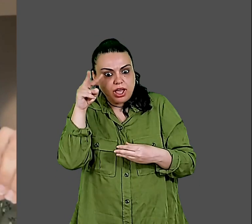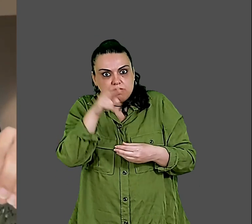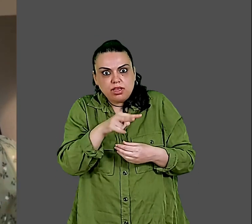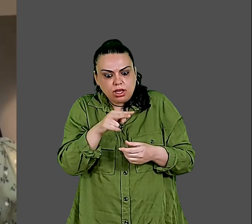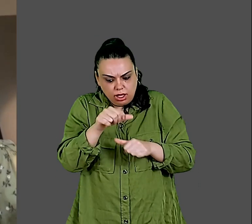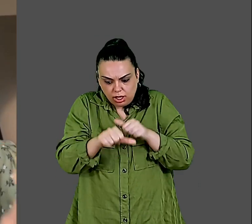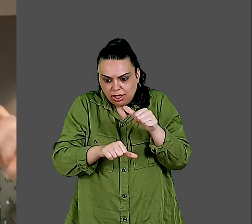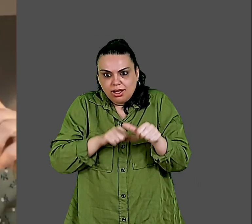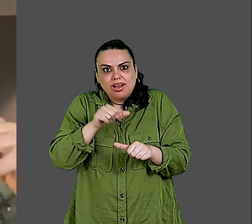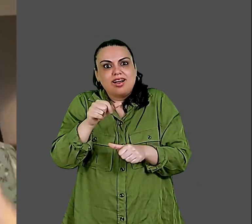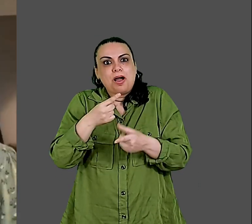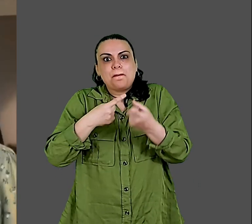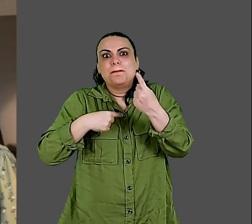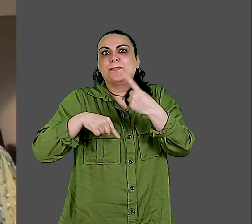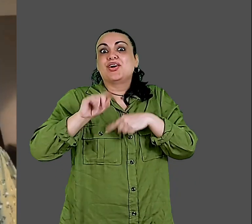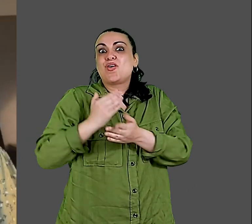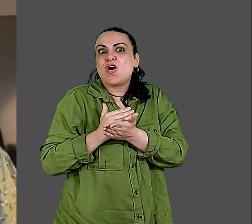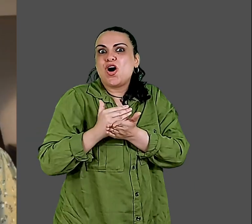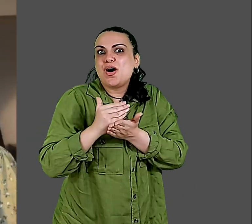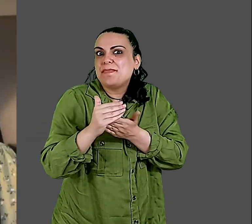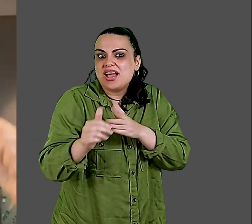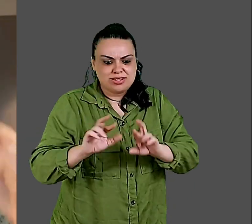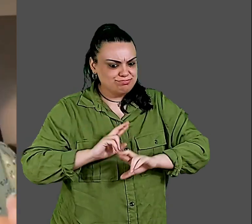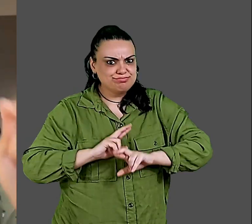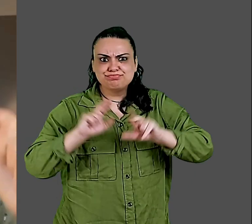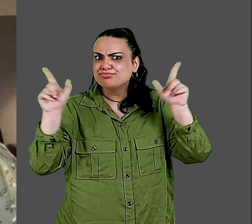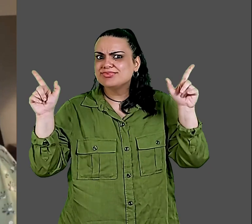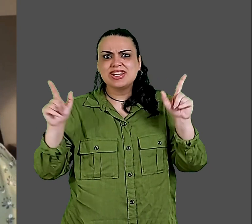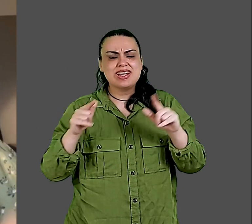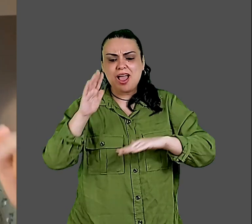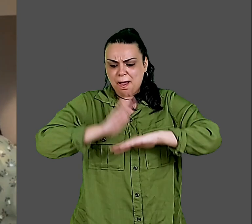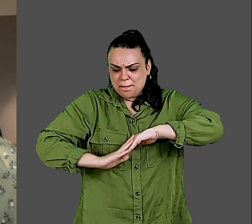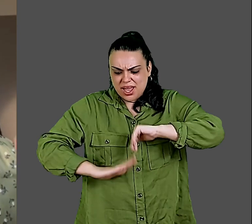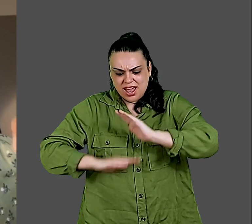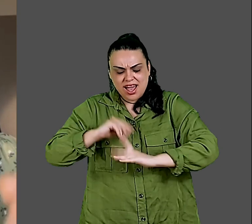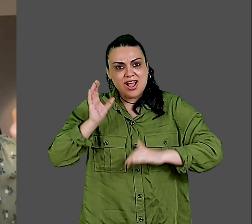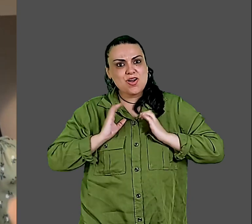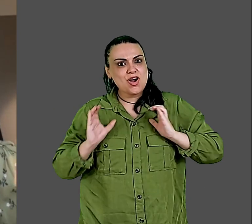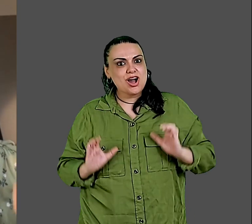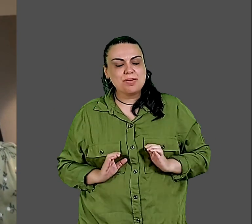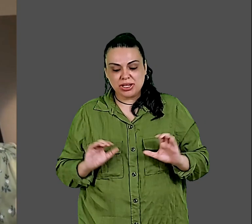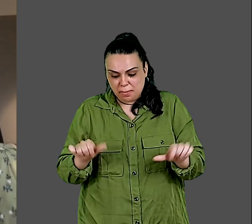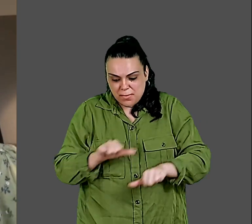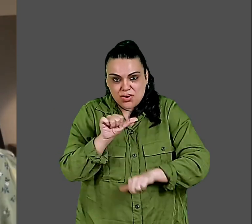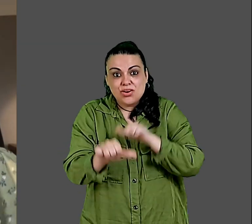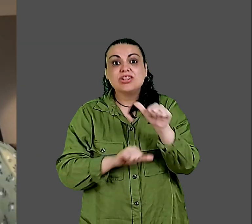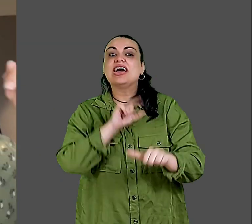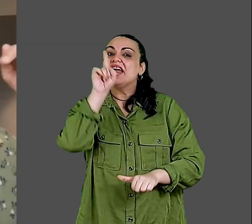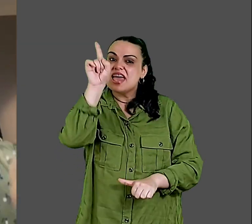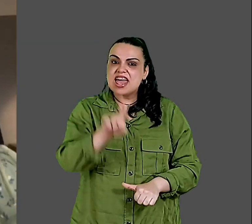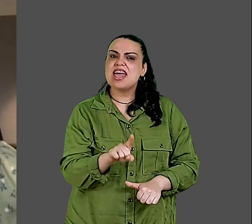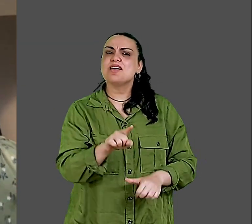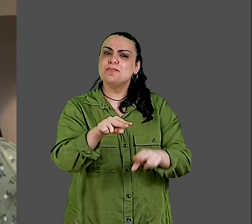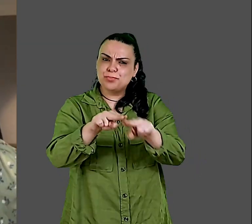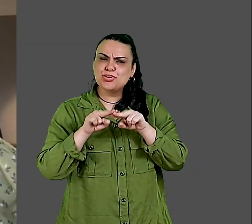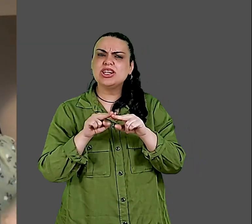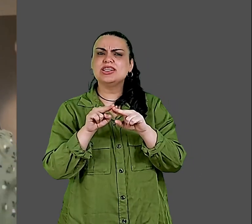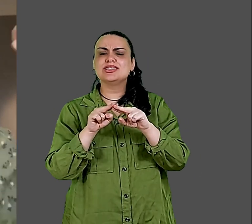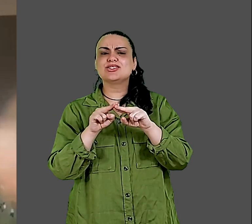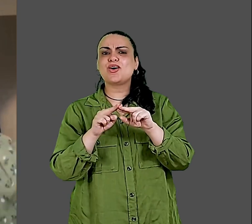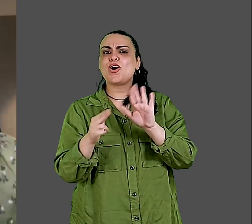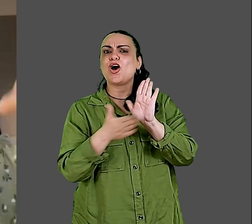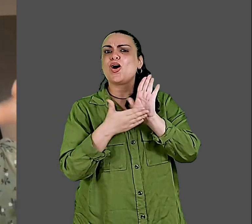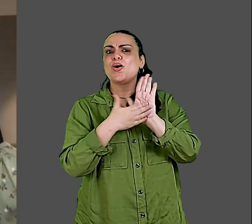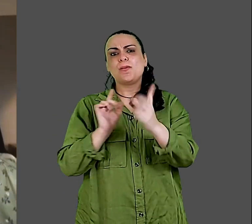Em atitudes pequenas isso vai começar a acontecer. E Deus vai te lembrar que isso é a integridade do nosso propósito. Isso é o